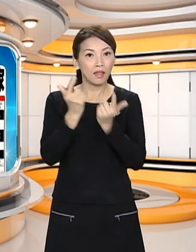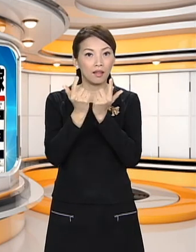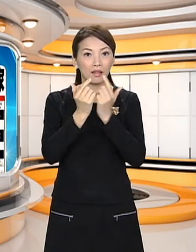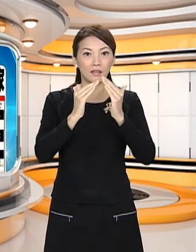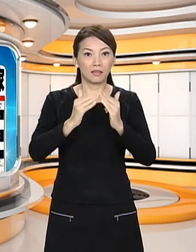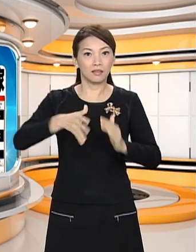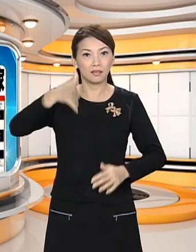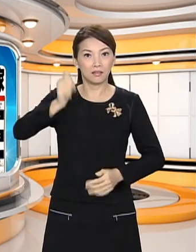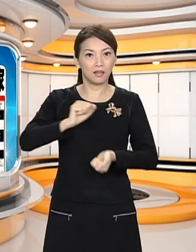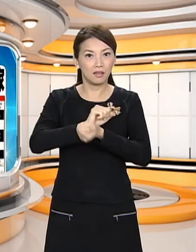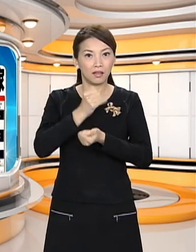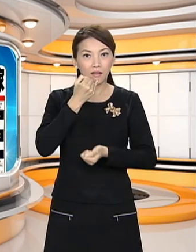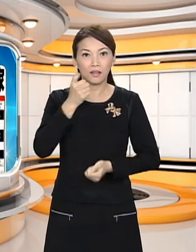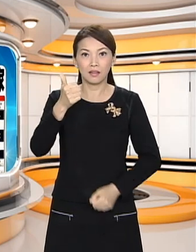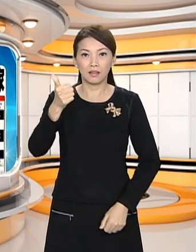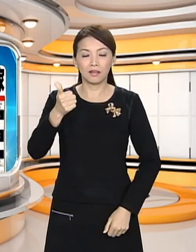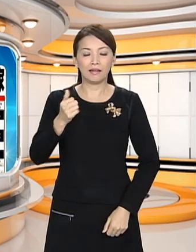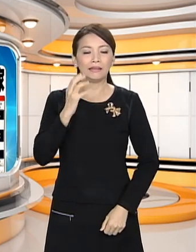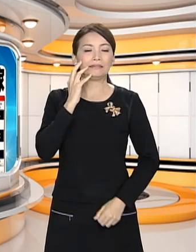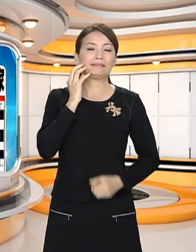示，说对不起国家民族。